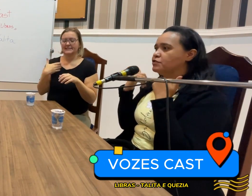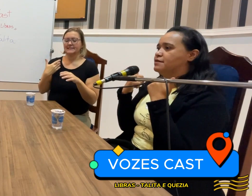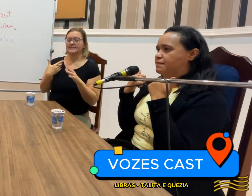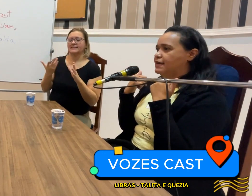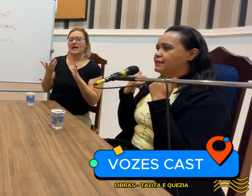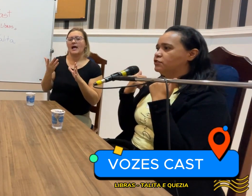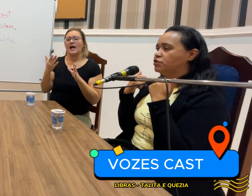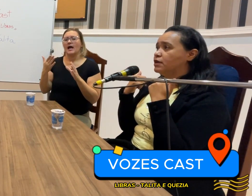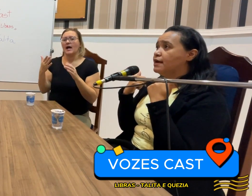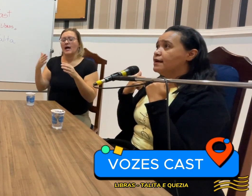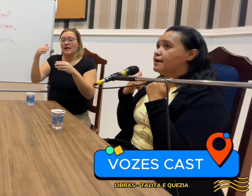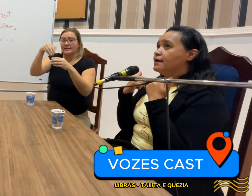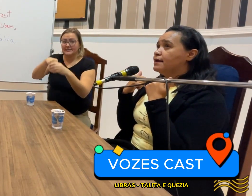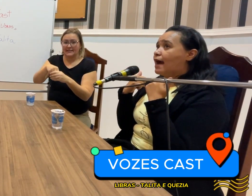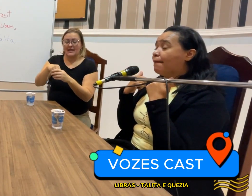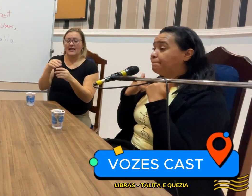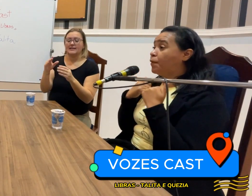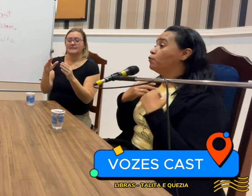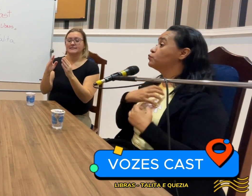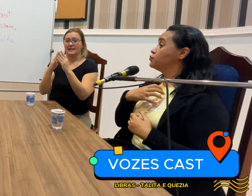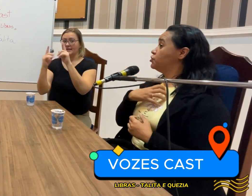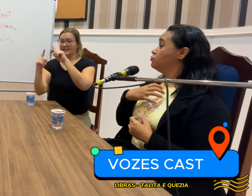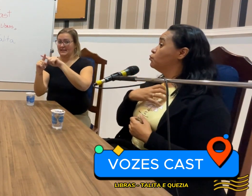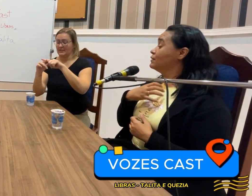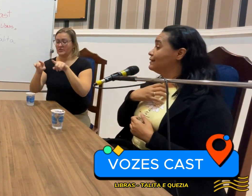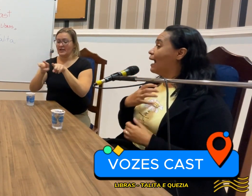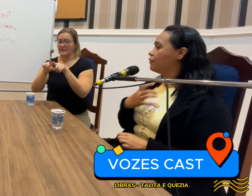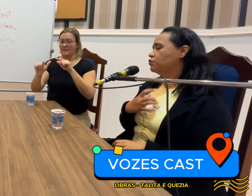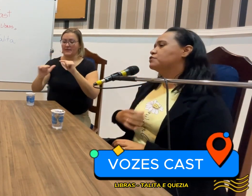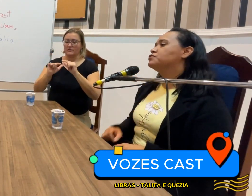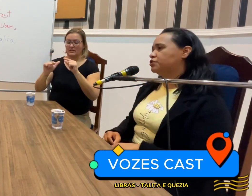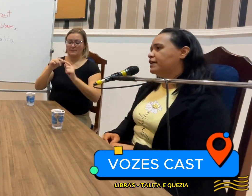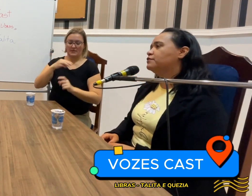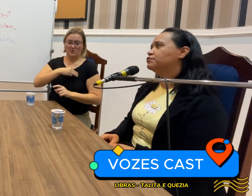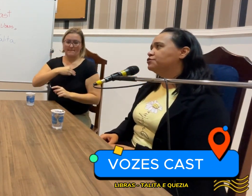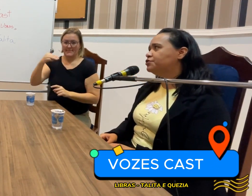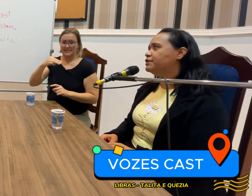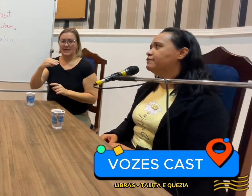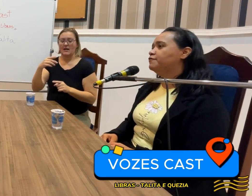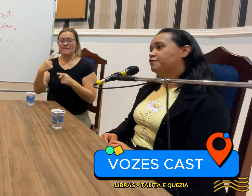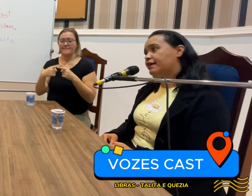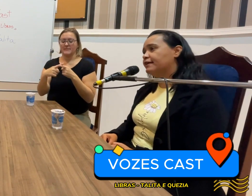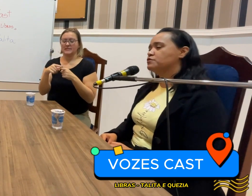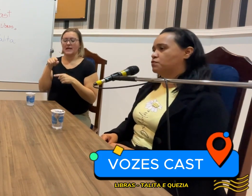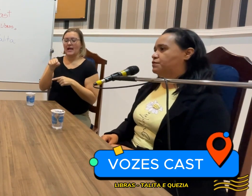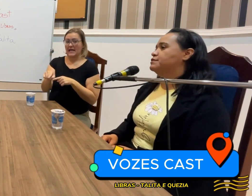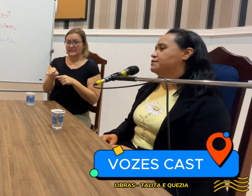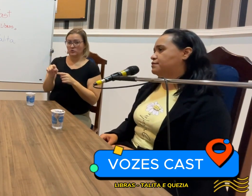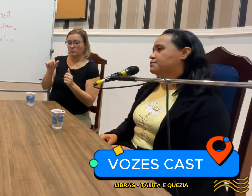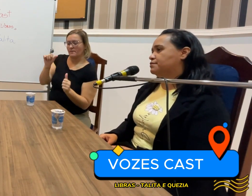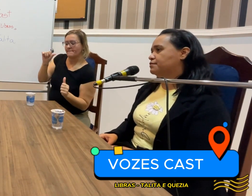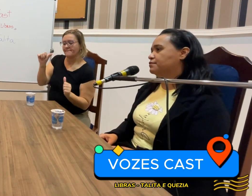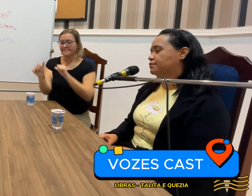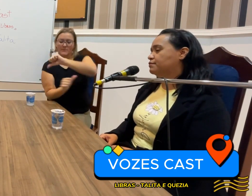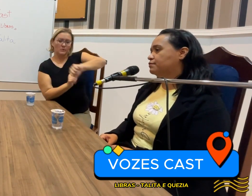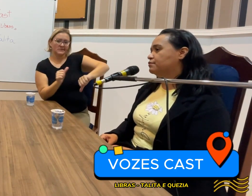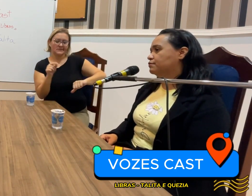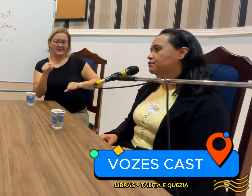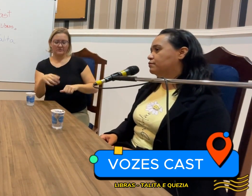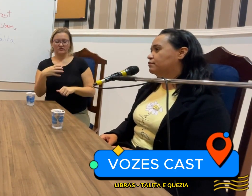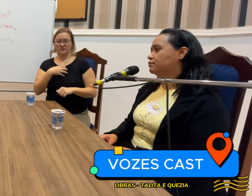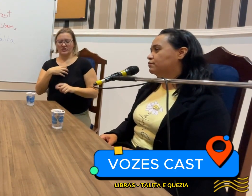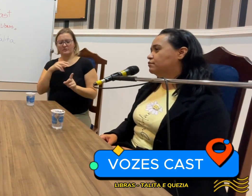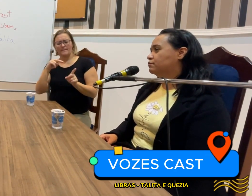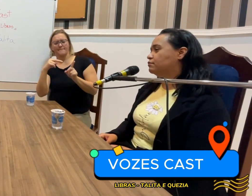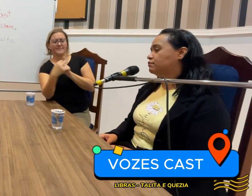entrar na nossa mente a ponto de mudar o nosso jeito de ver as coisas. Sim, e